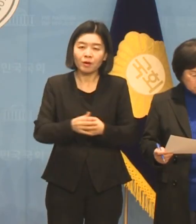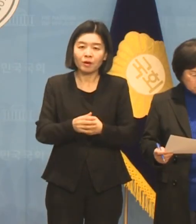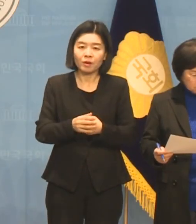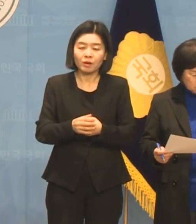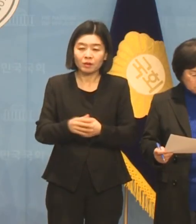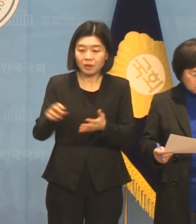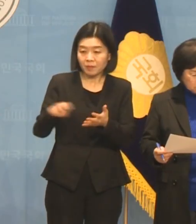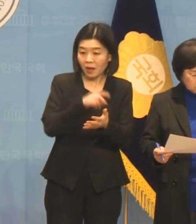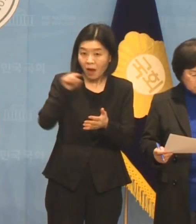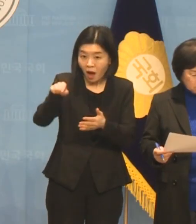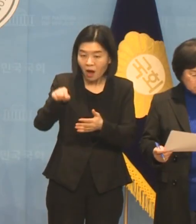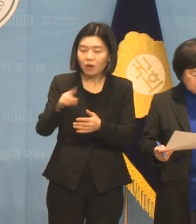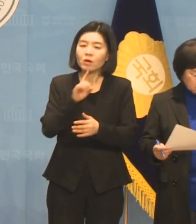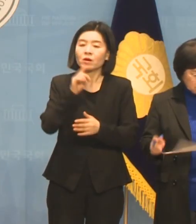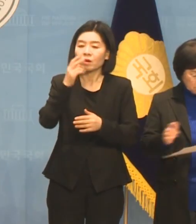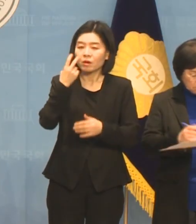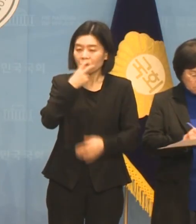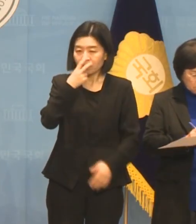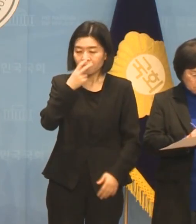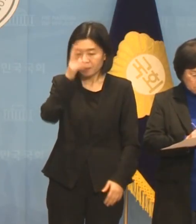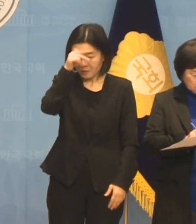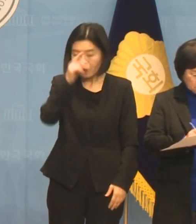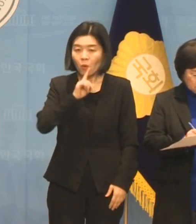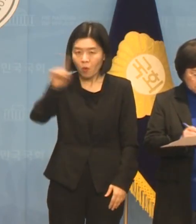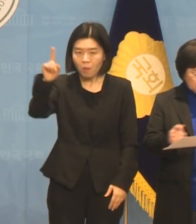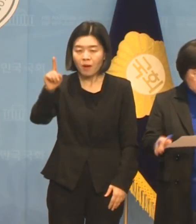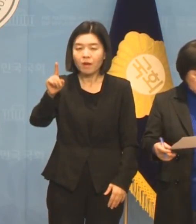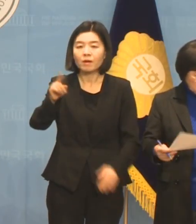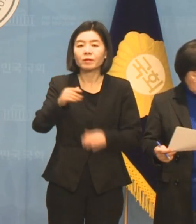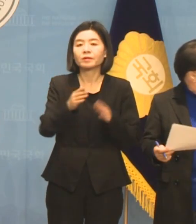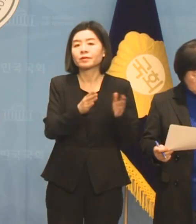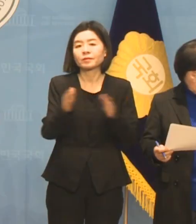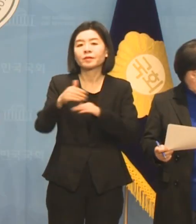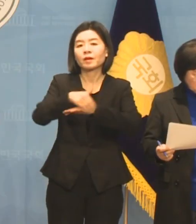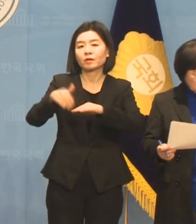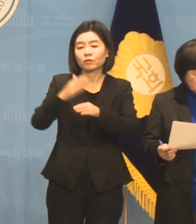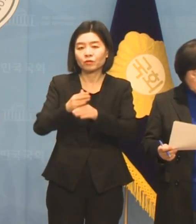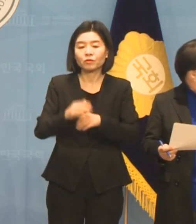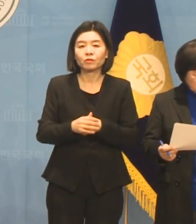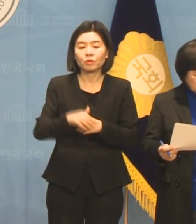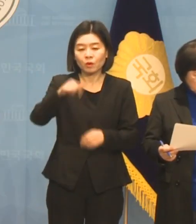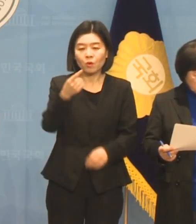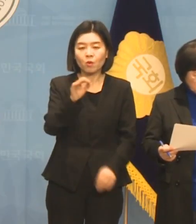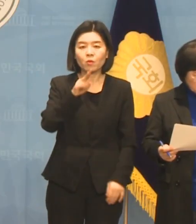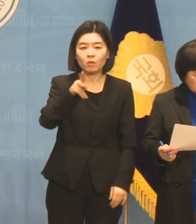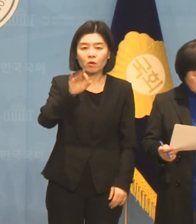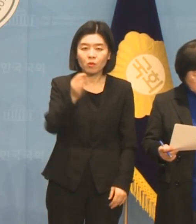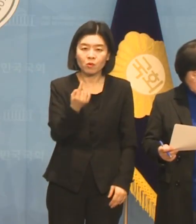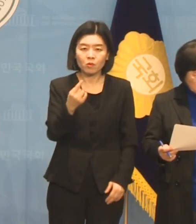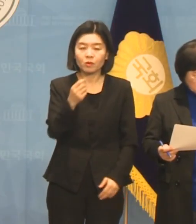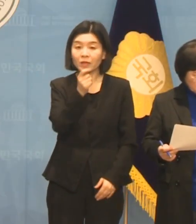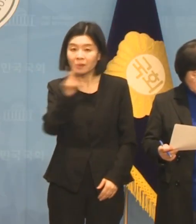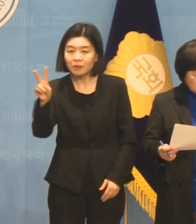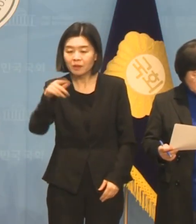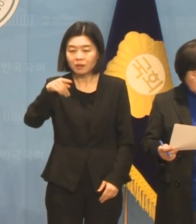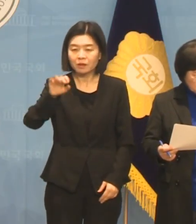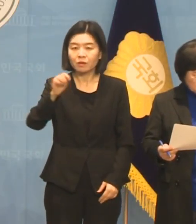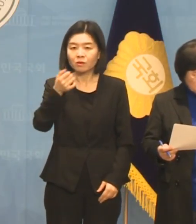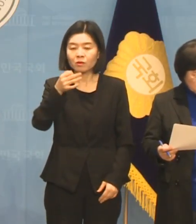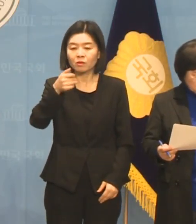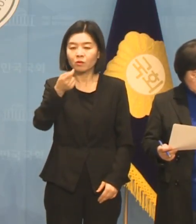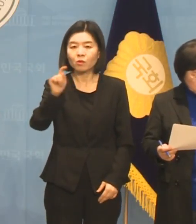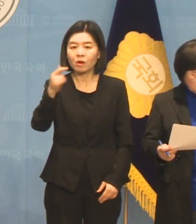대해서도 고발을 준비 중인 것임을 알려드립니다. 공병호 TV와 정관용 TV를